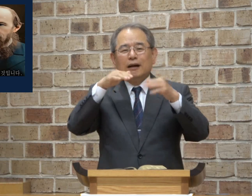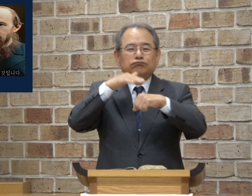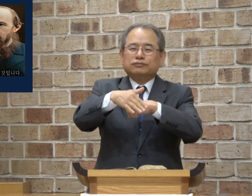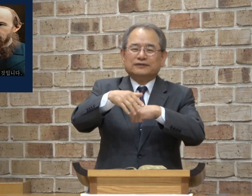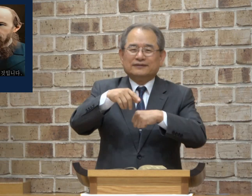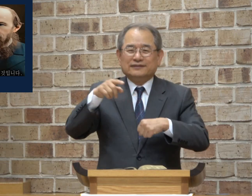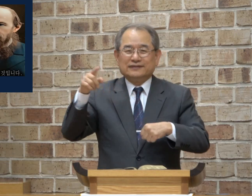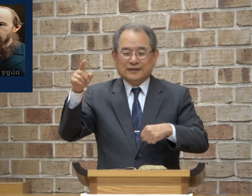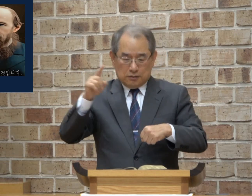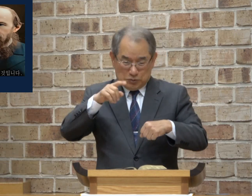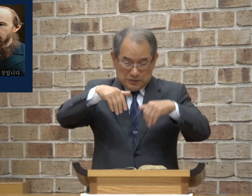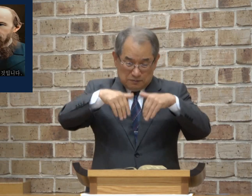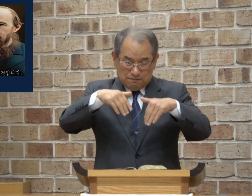러시아에서